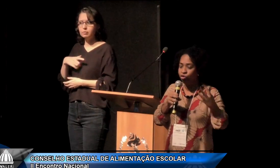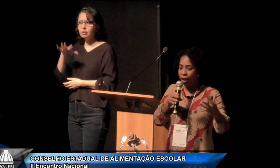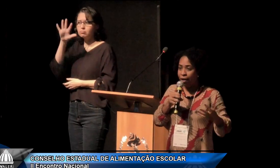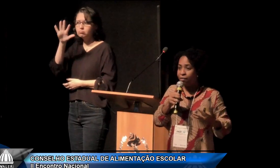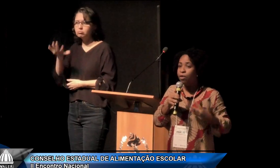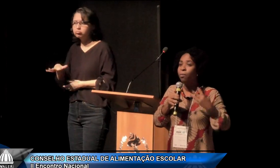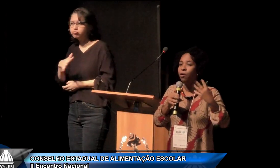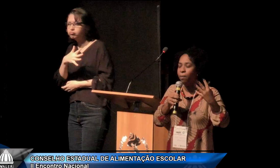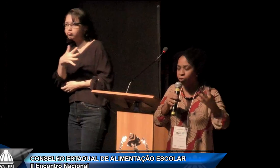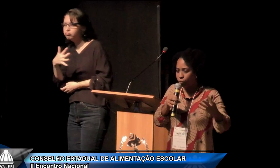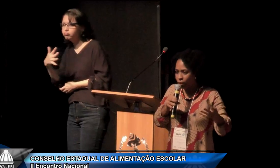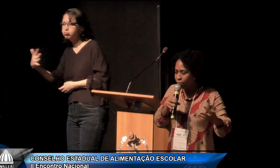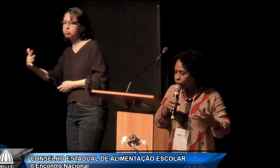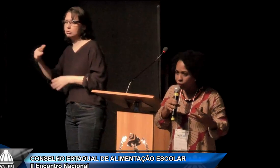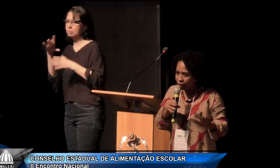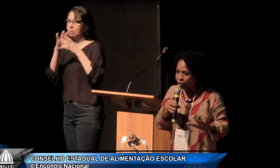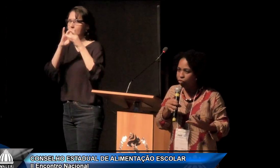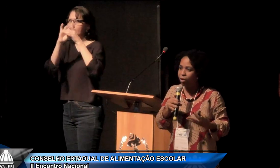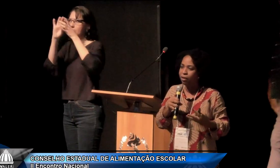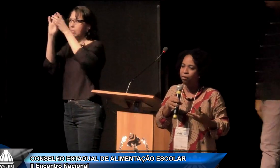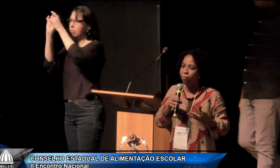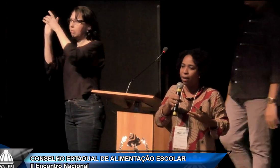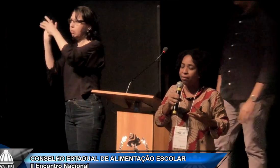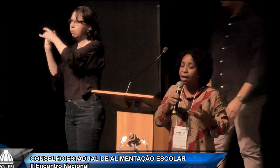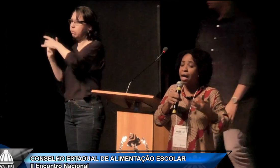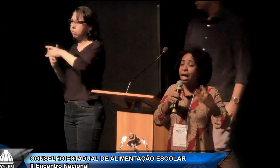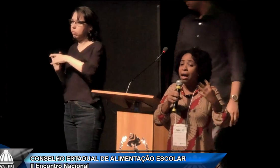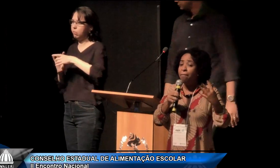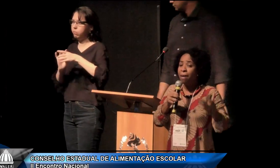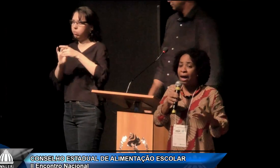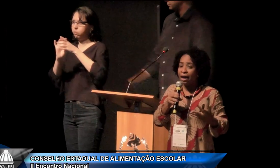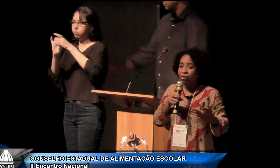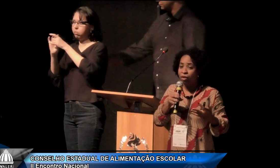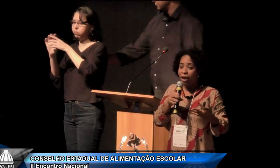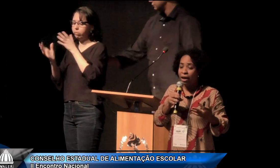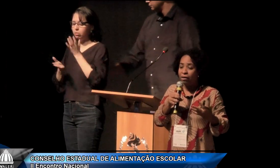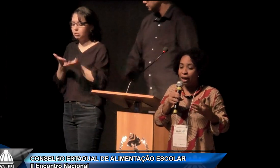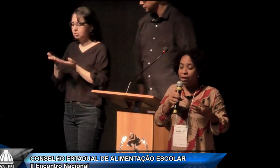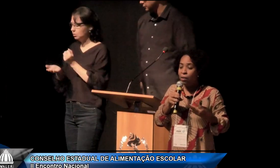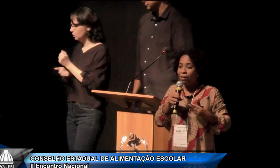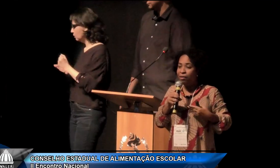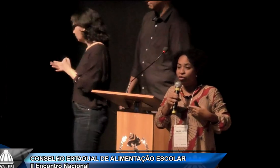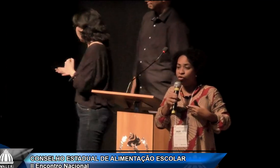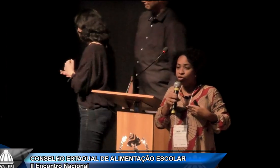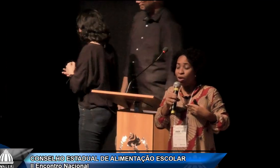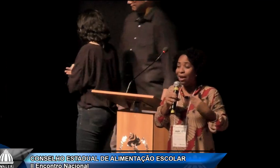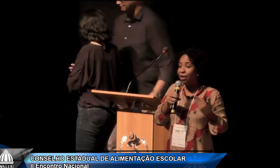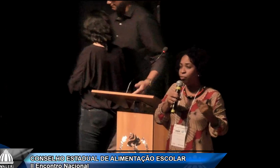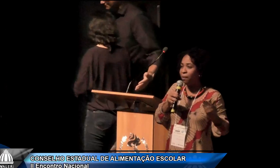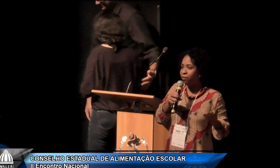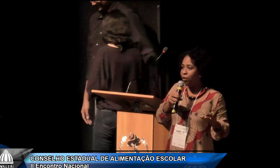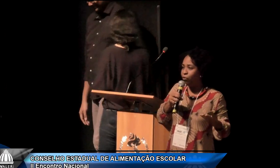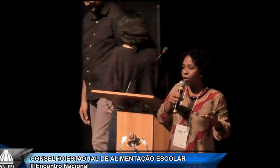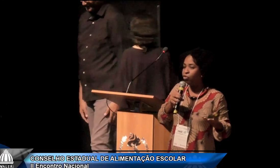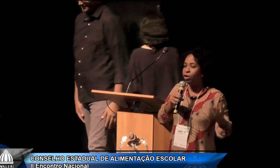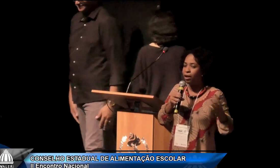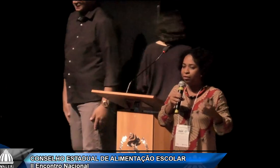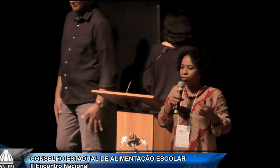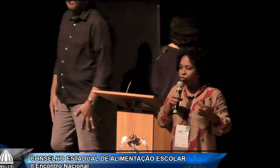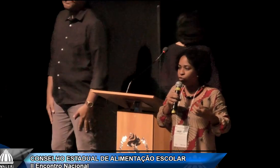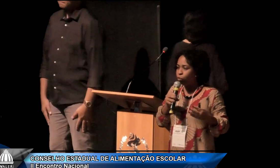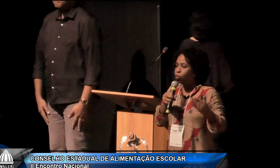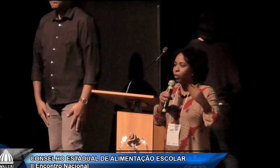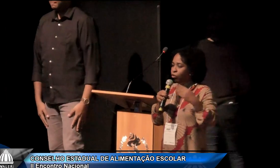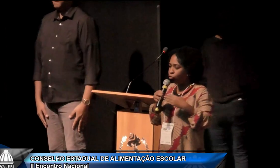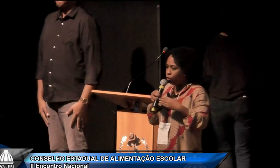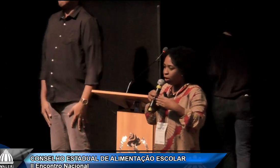e extensa em uma cobertura muito grande da atenção básica mas é não existe escola específica as